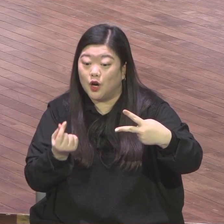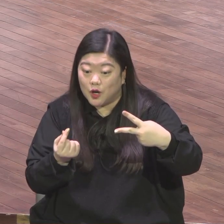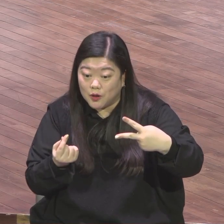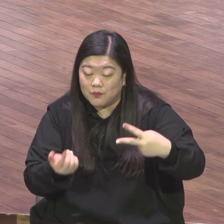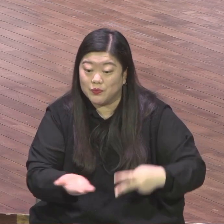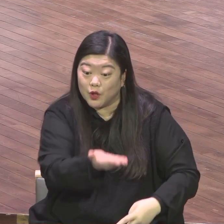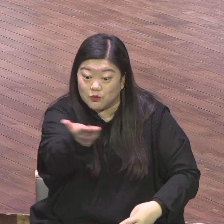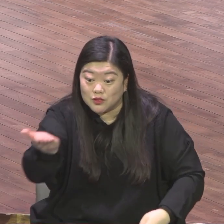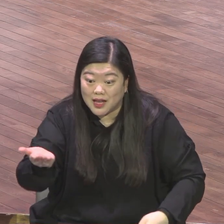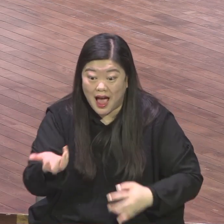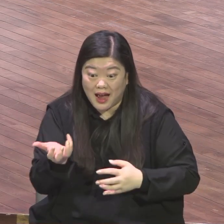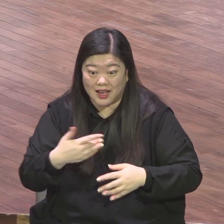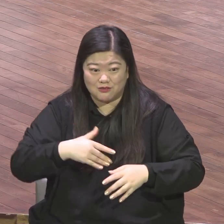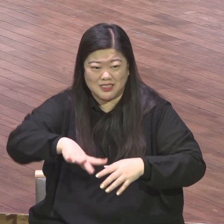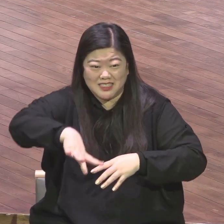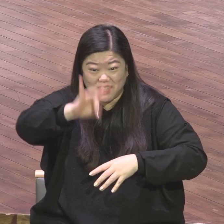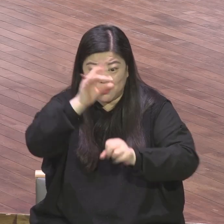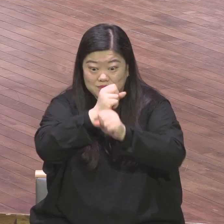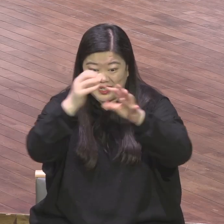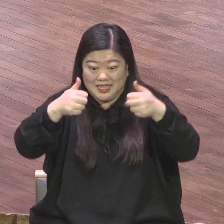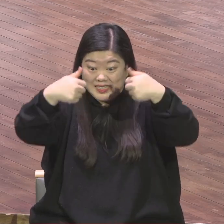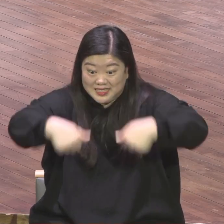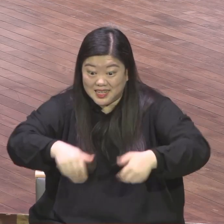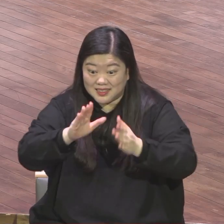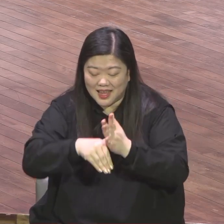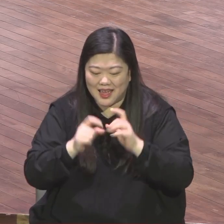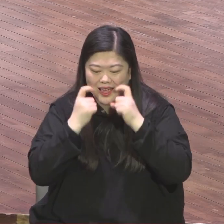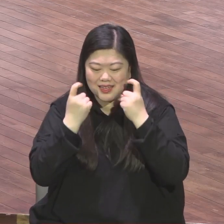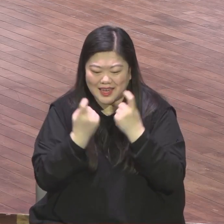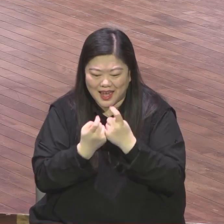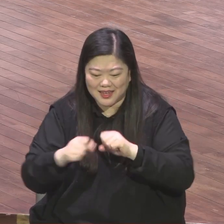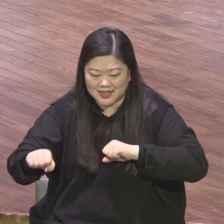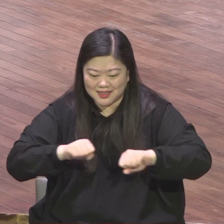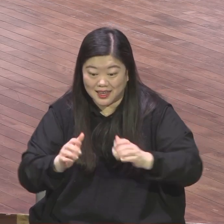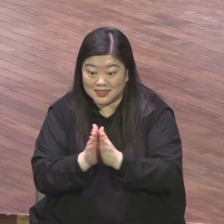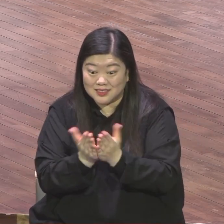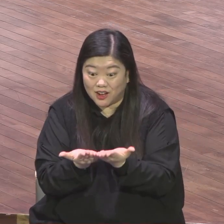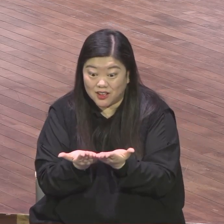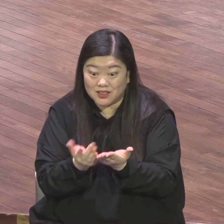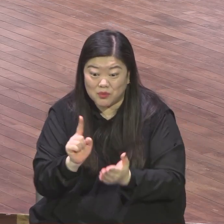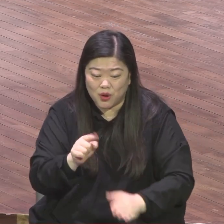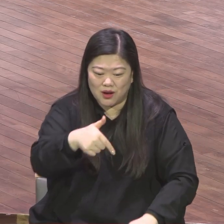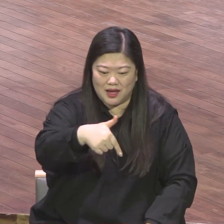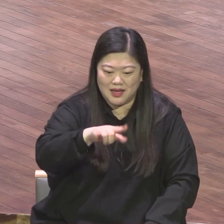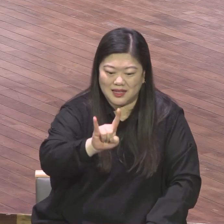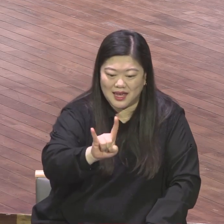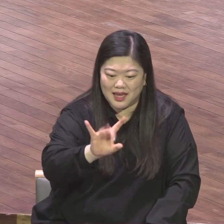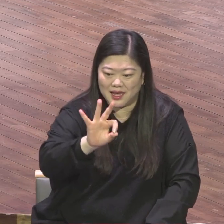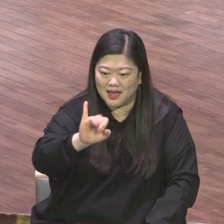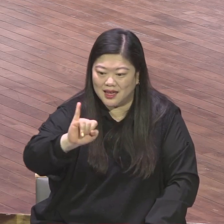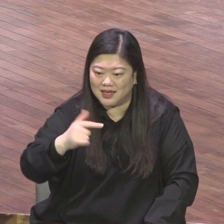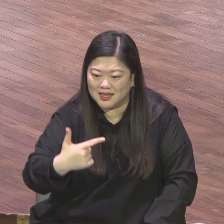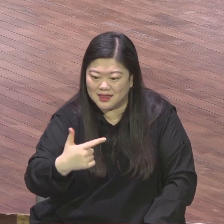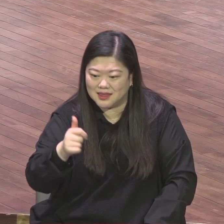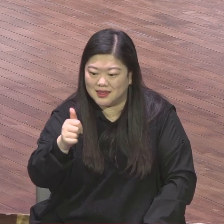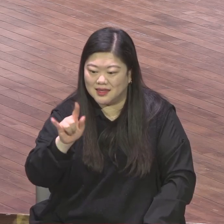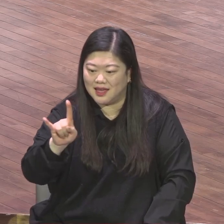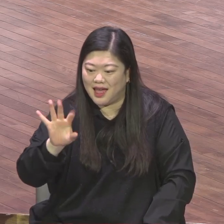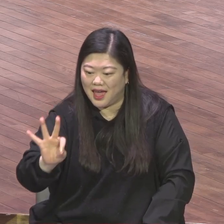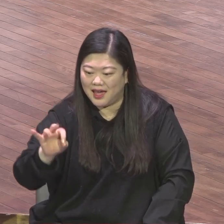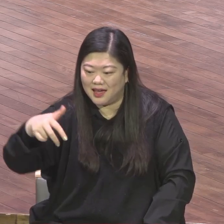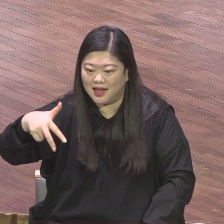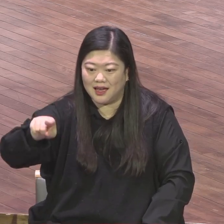행정을 써내려가야 돼요. 개인 행정. 자, 여러분 노트를 하나 만들어가지고 자신만의 이